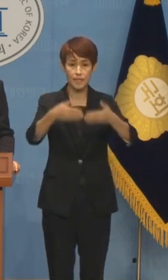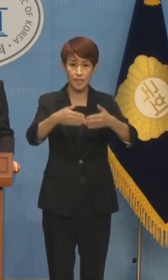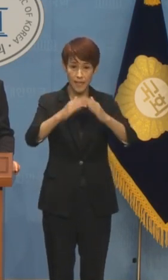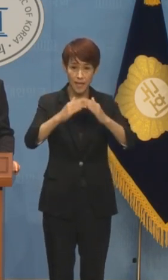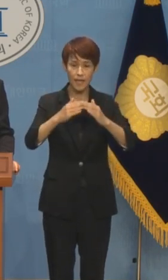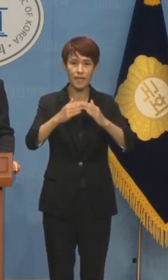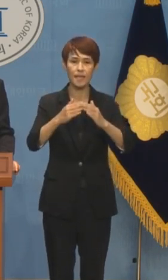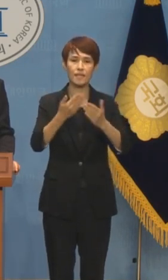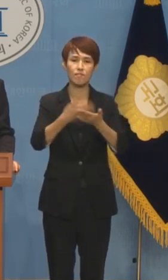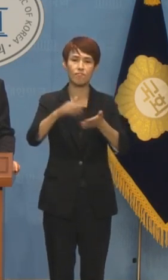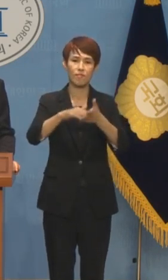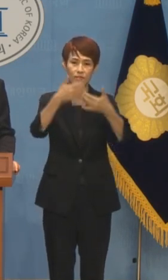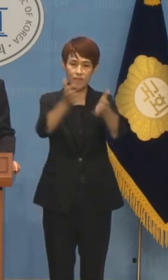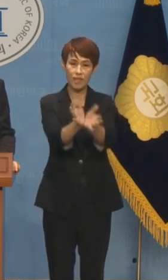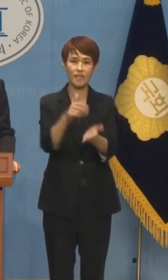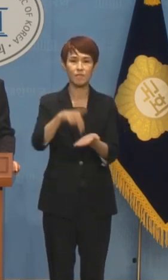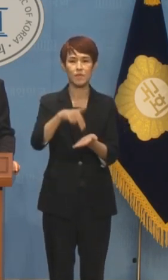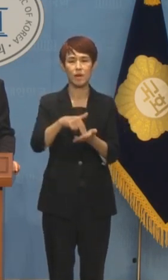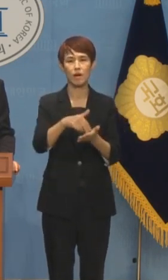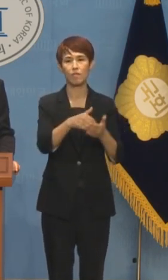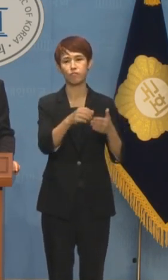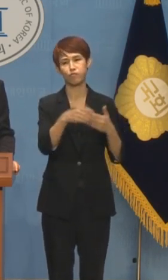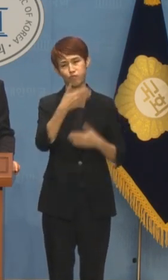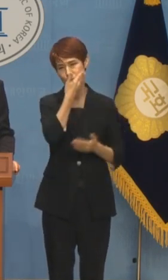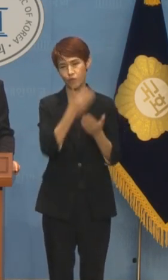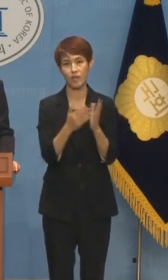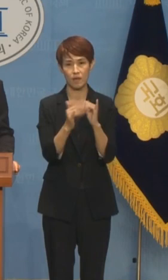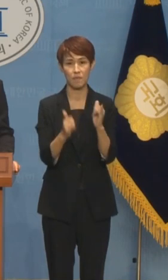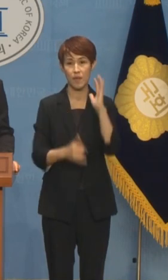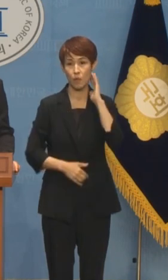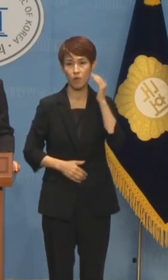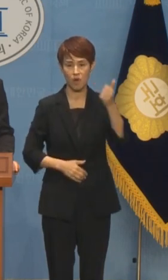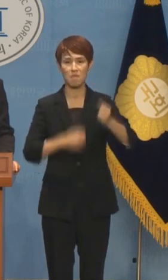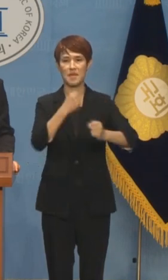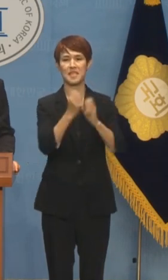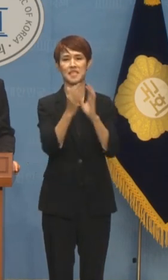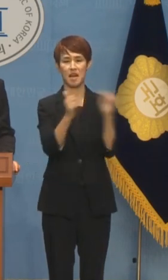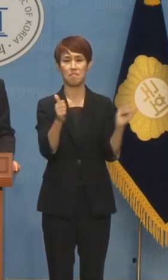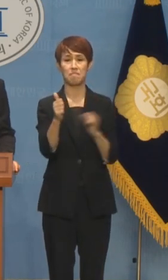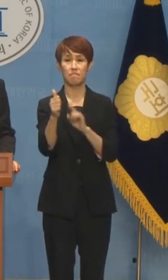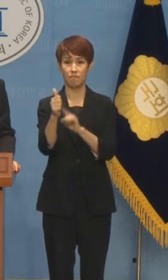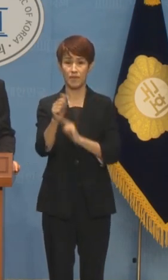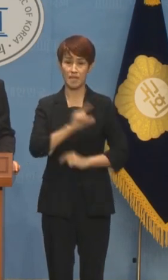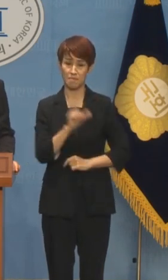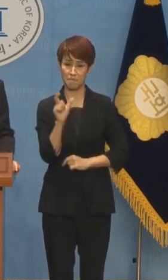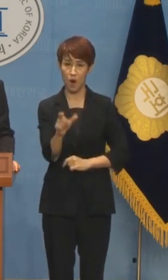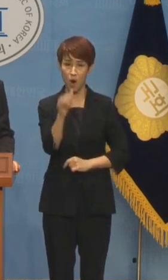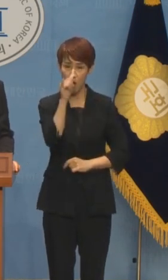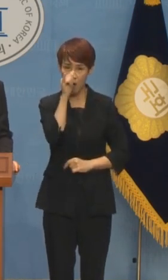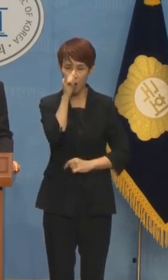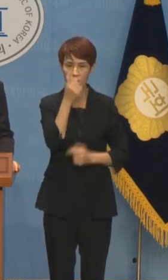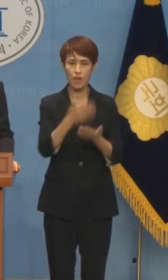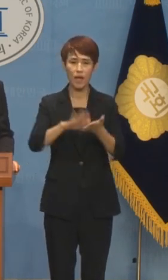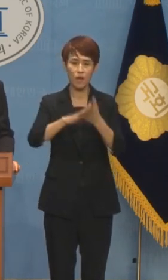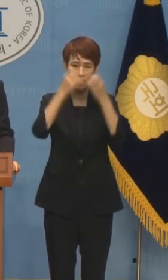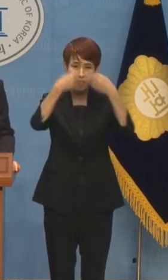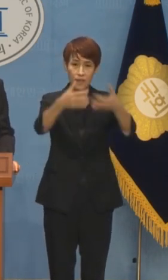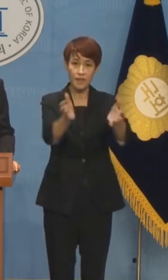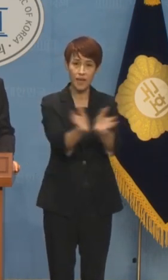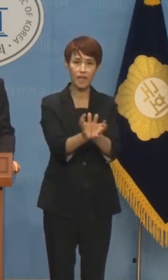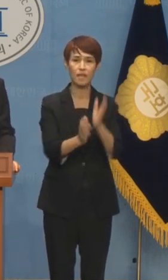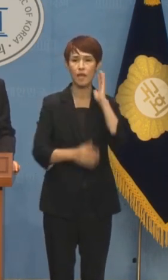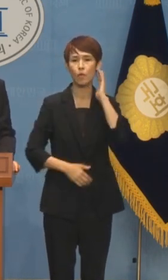필요한 검증의 덕목이고 대통령을 만들 사람이라는 슬로건에는 우리 개혁신당이 대통령을 만들 수